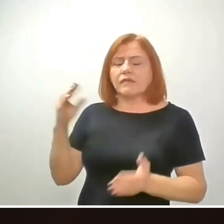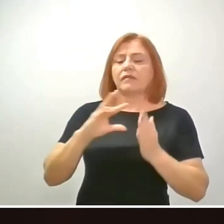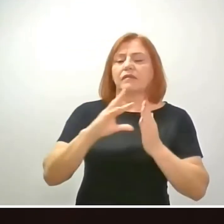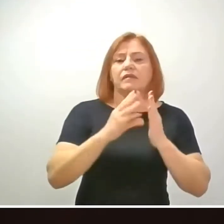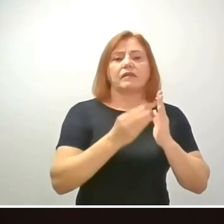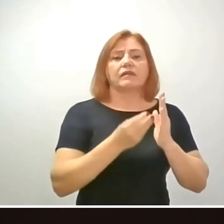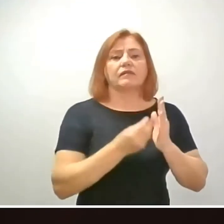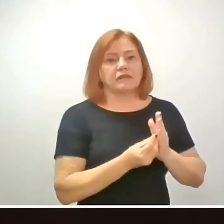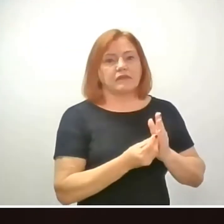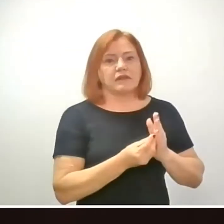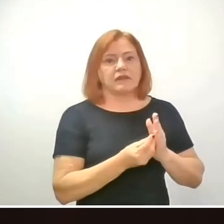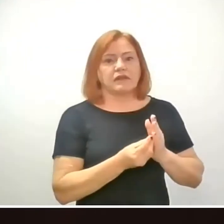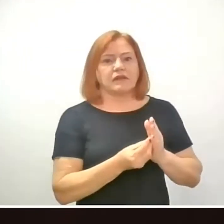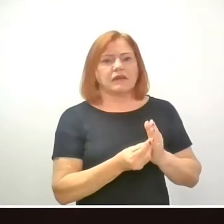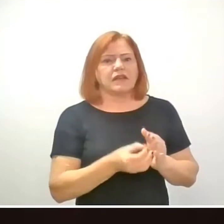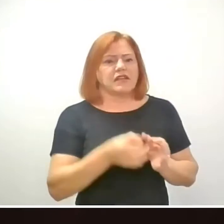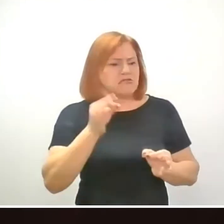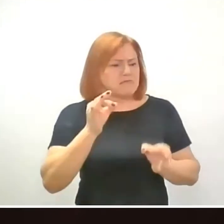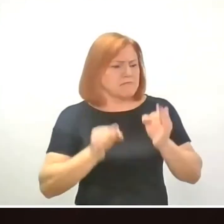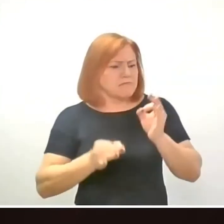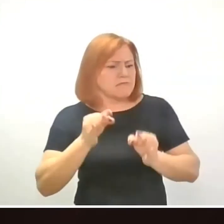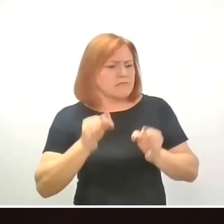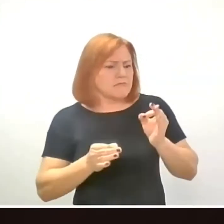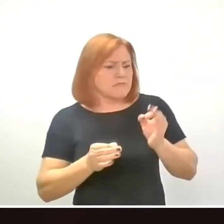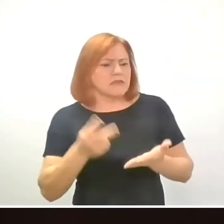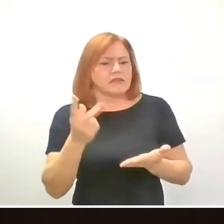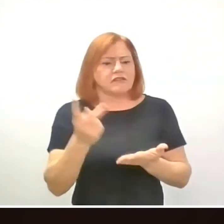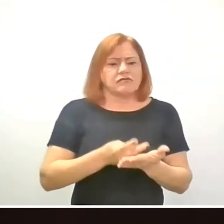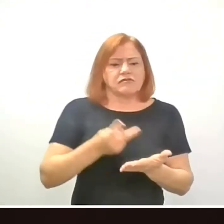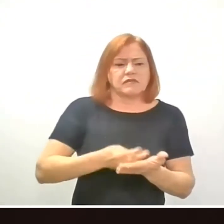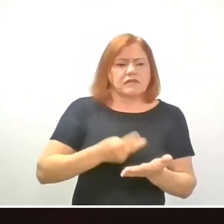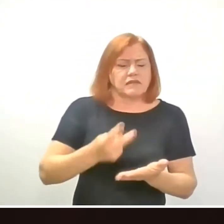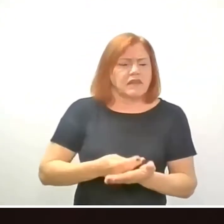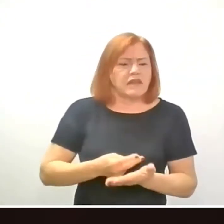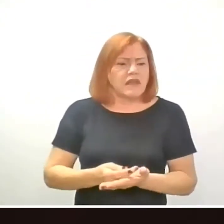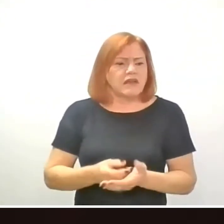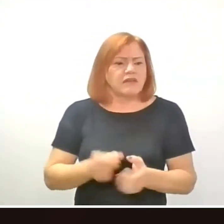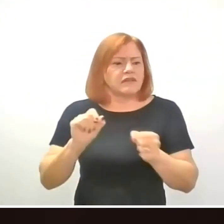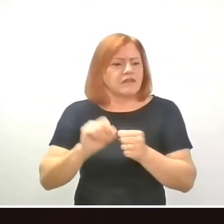os seus erros, para nós não cairmos nos mesmos erros, não